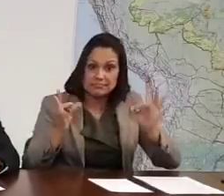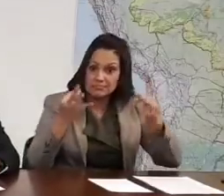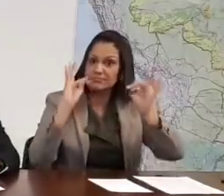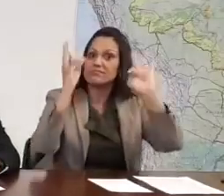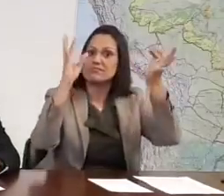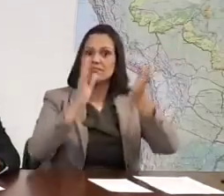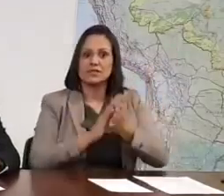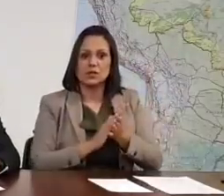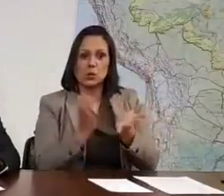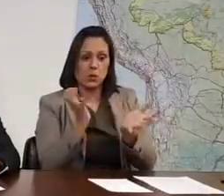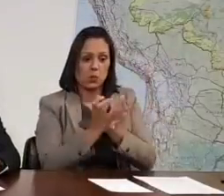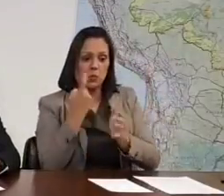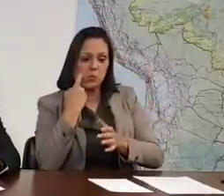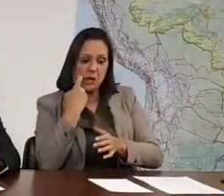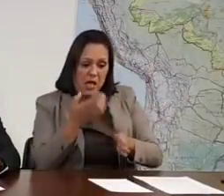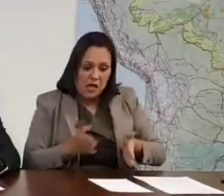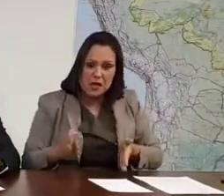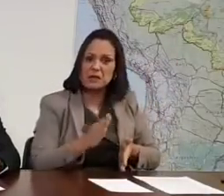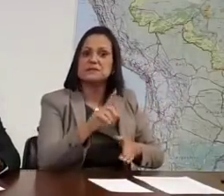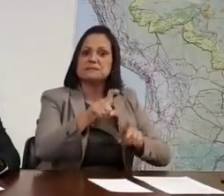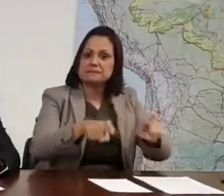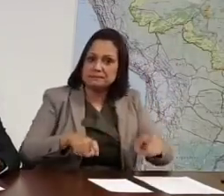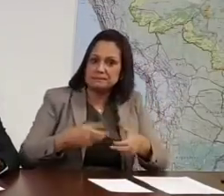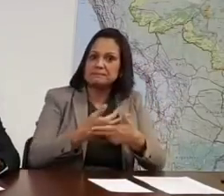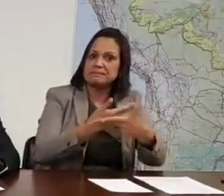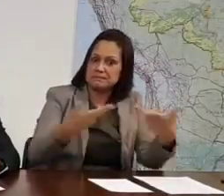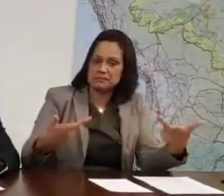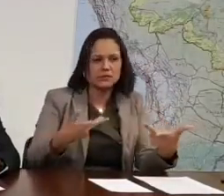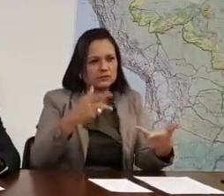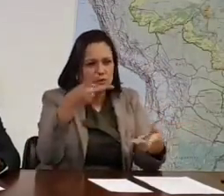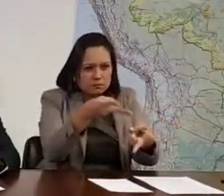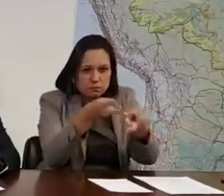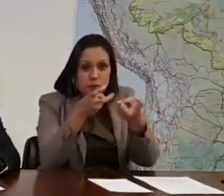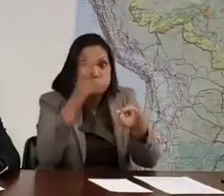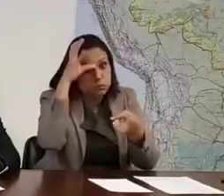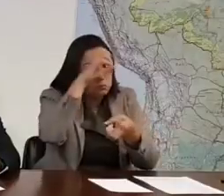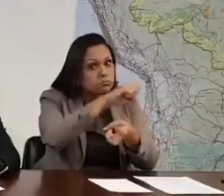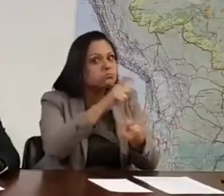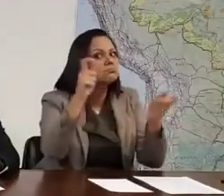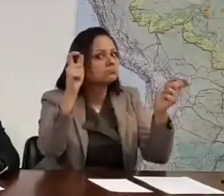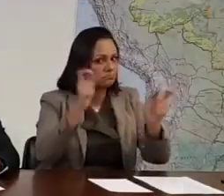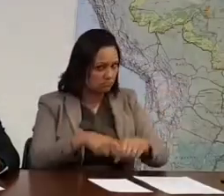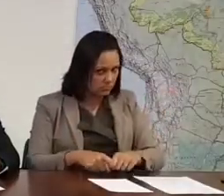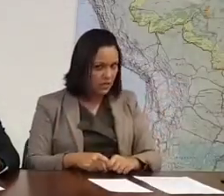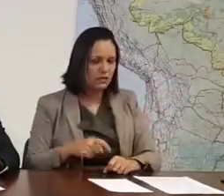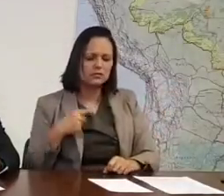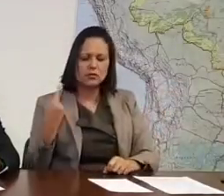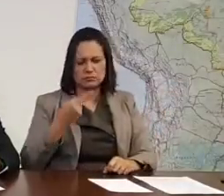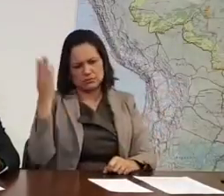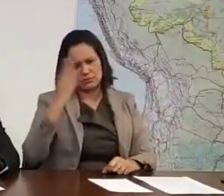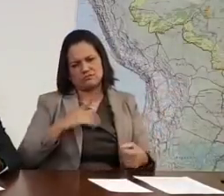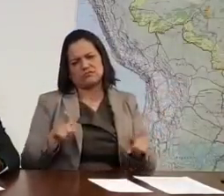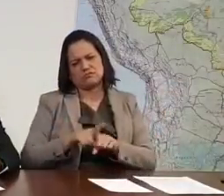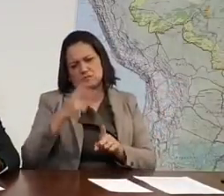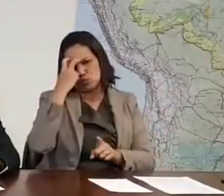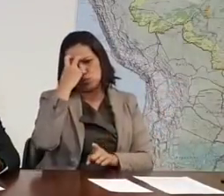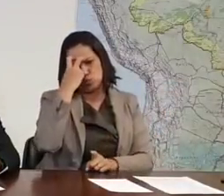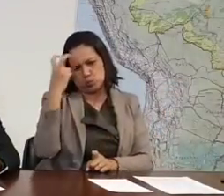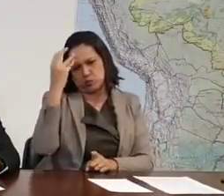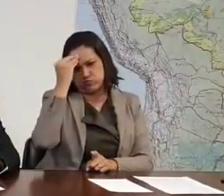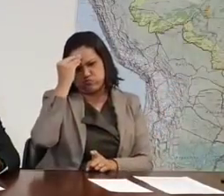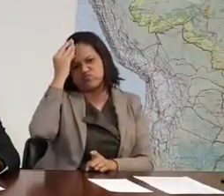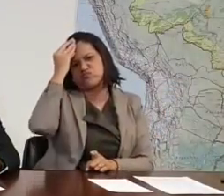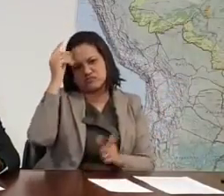tecnologia, piscicultura. Temos muito a aprender com eles. Nós temos também um potencial enorme aqui. E